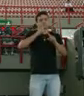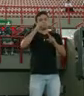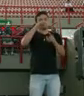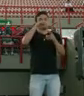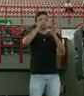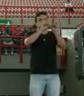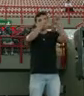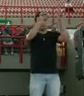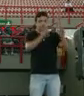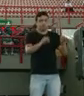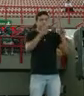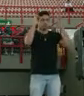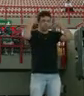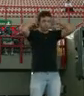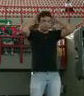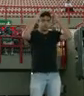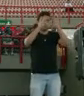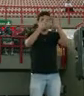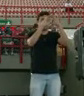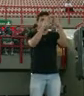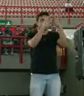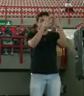certo? É neuroendócrino.